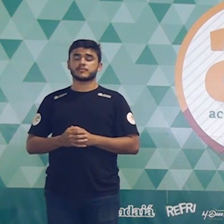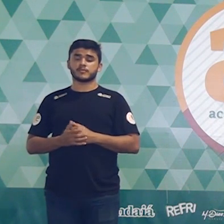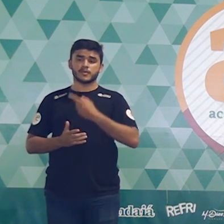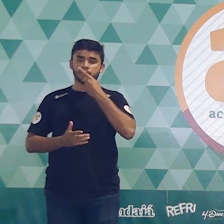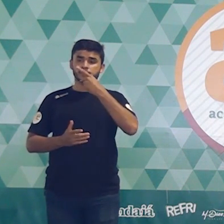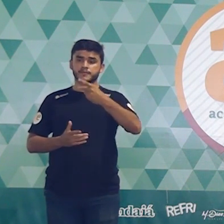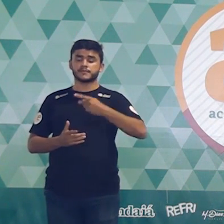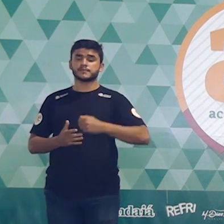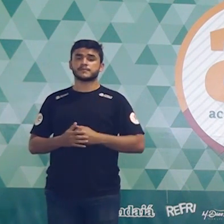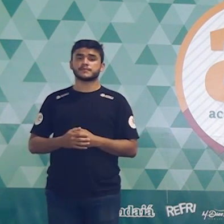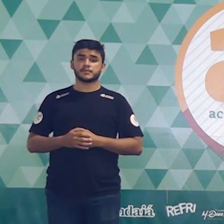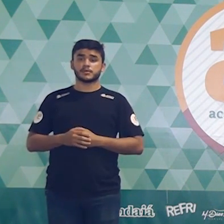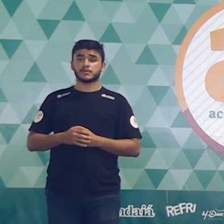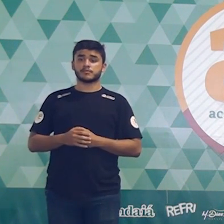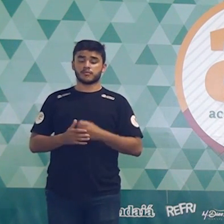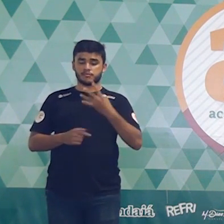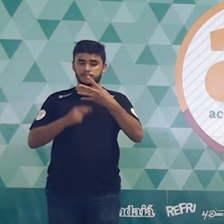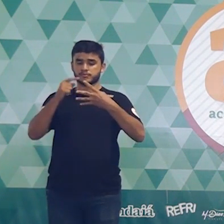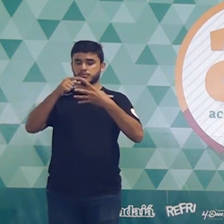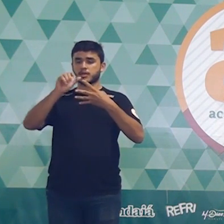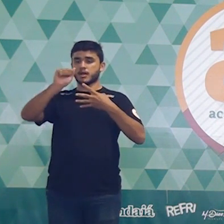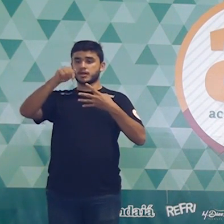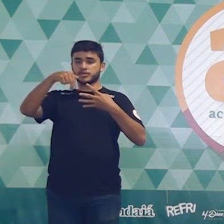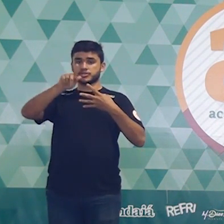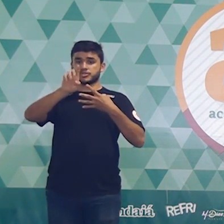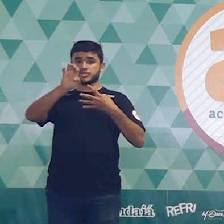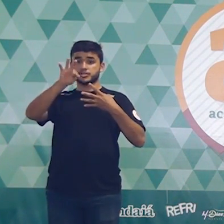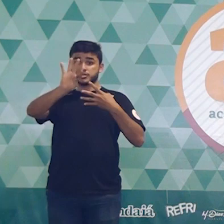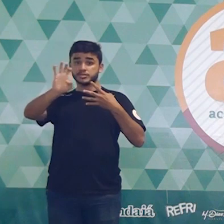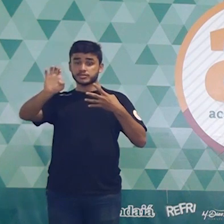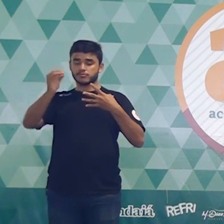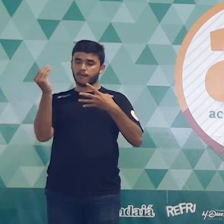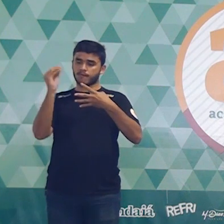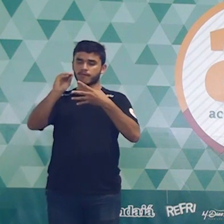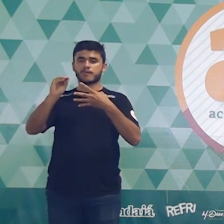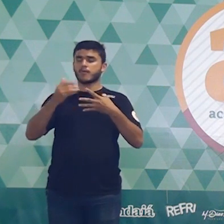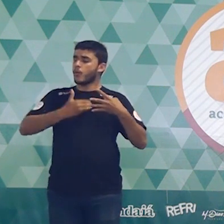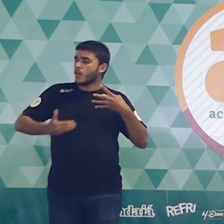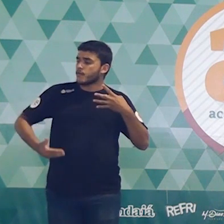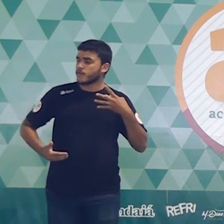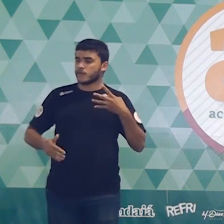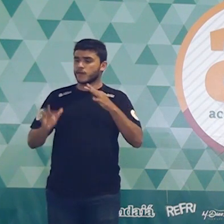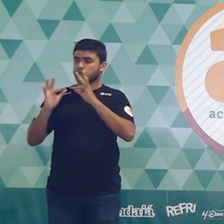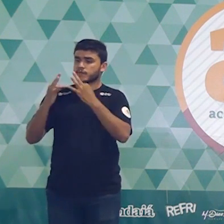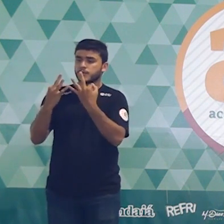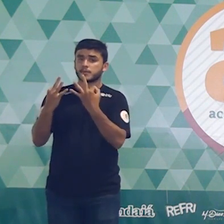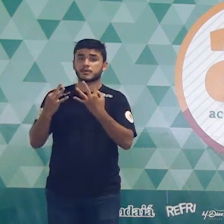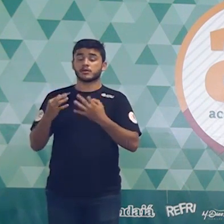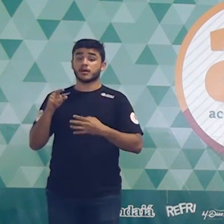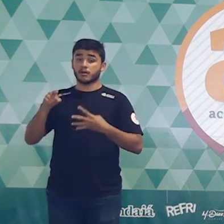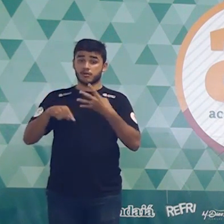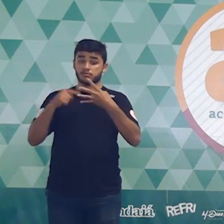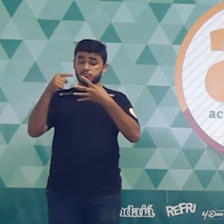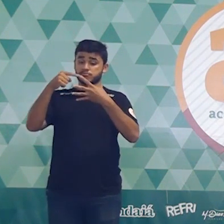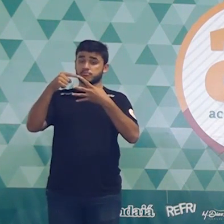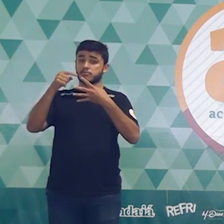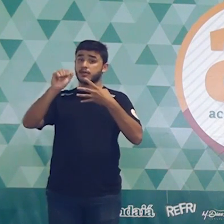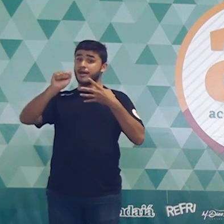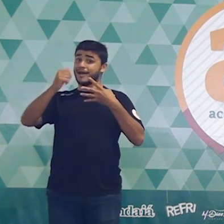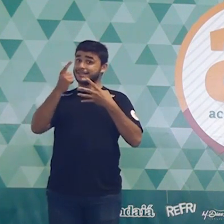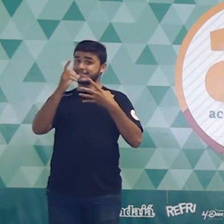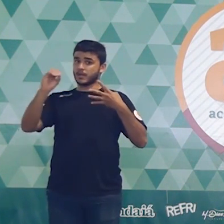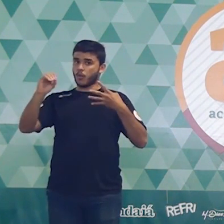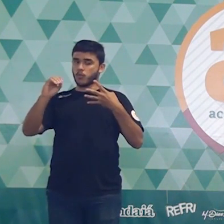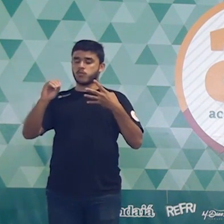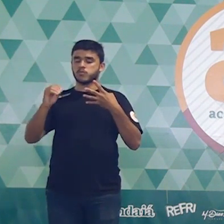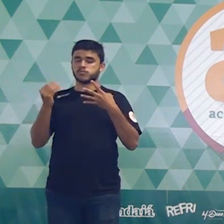ó, agente, quais são as informações que eu vou associar a um agente? Eu vou ter que dizer uma ação, eu vou ter que